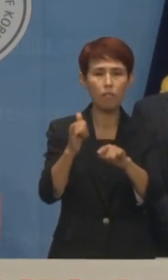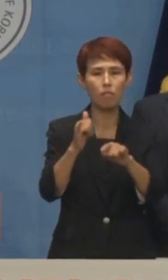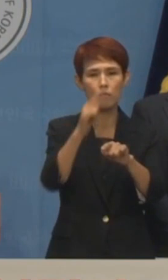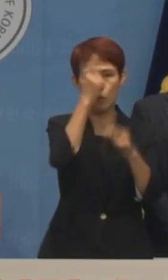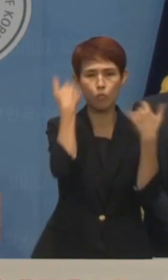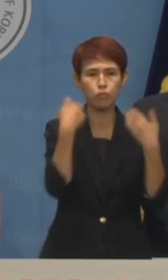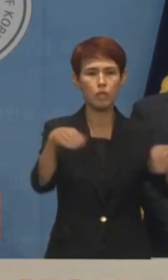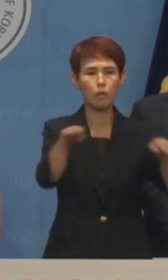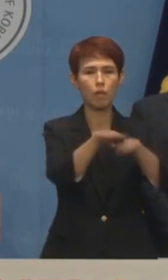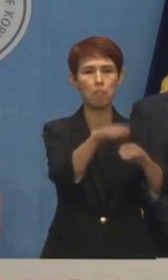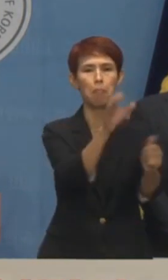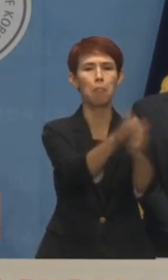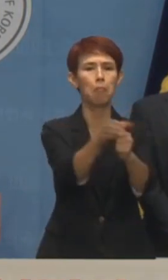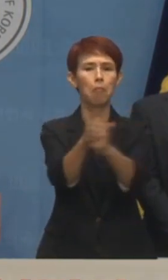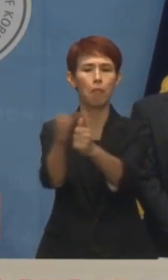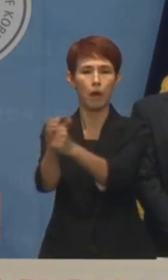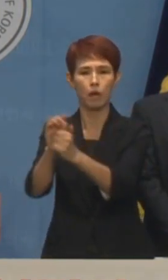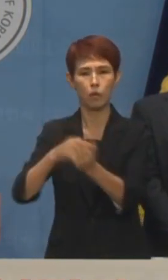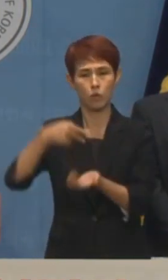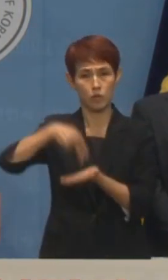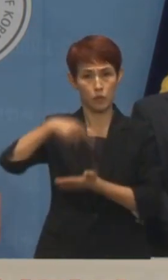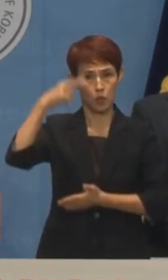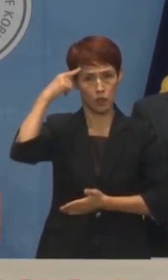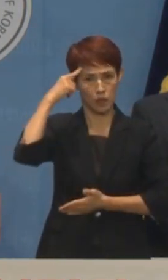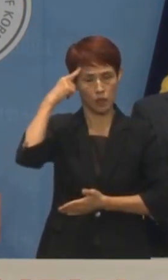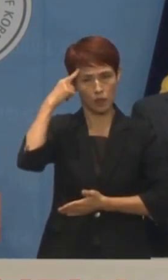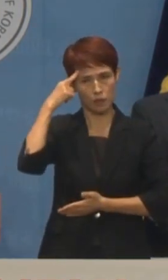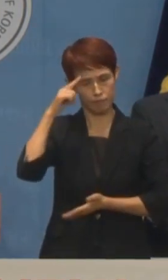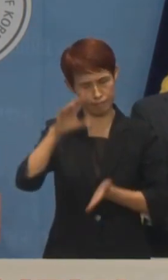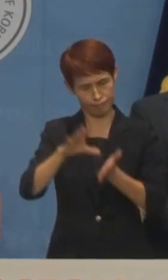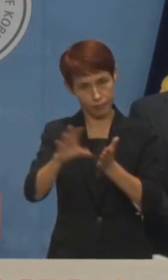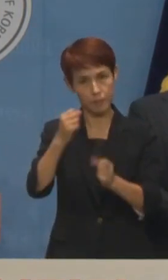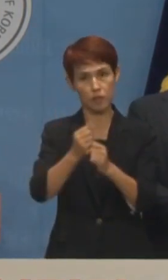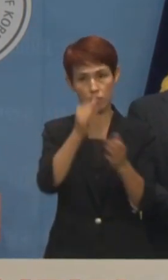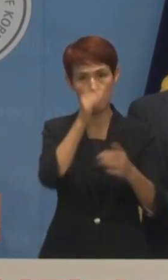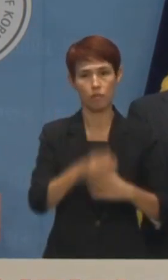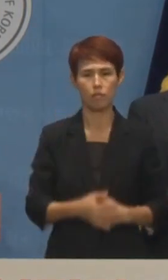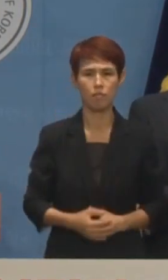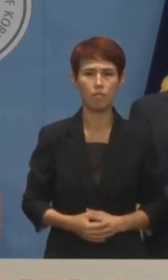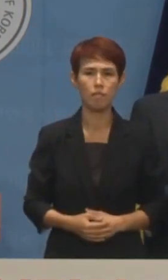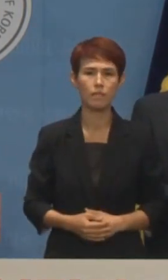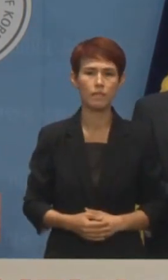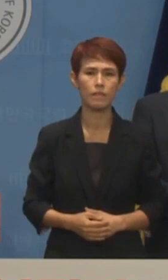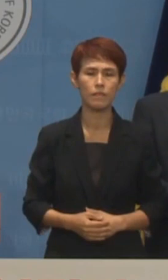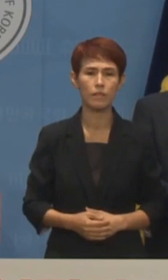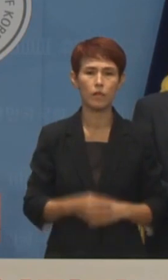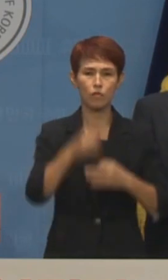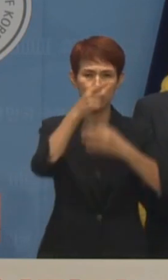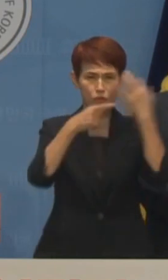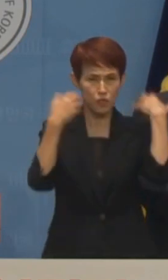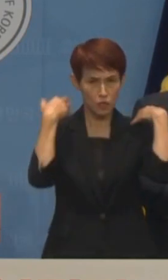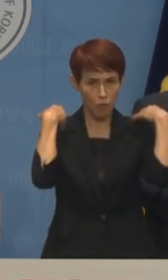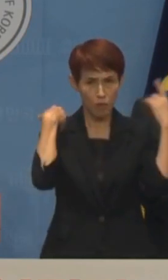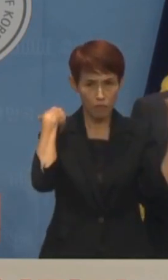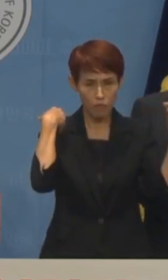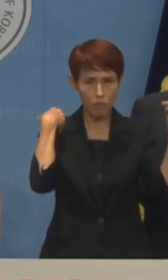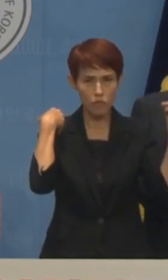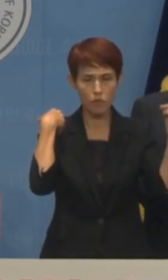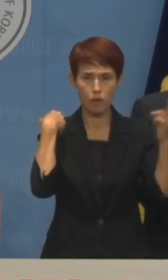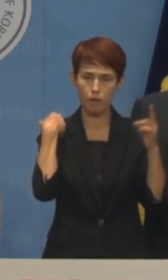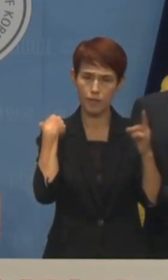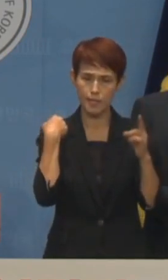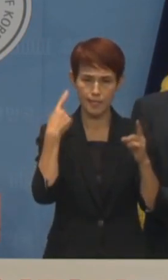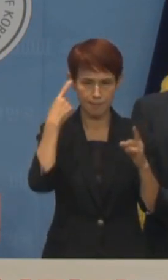요직에 앉혀 독립 정신을 훼손하고 있습니다. 이번 기회에 윤석열 정권과